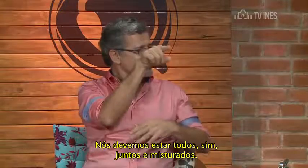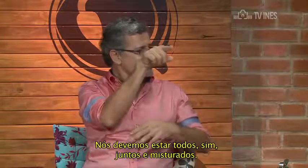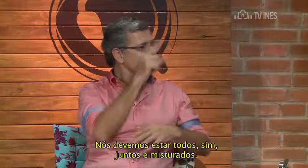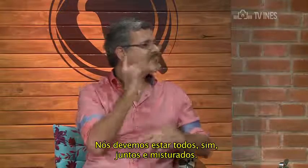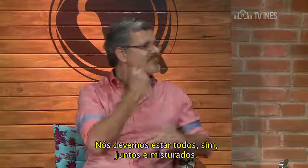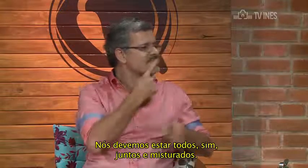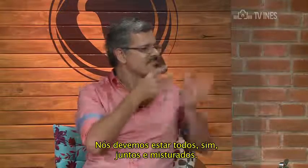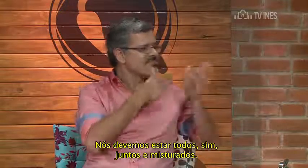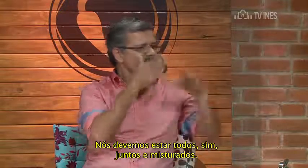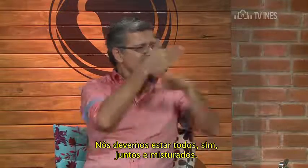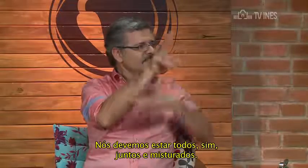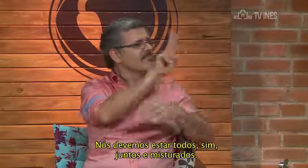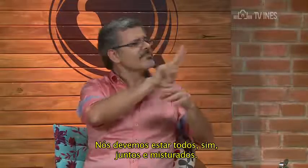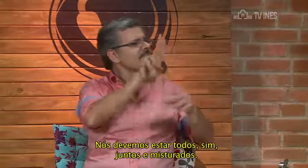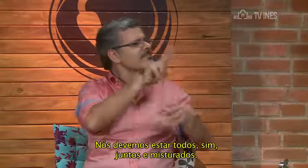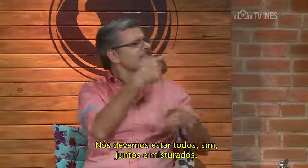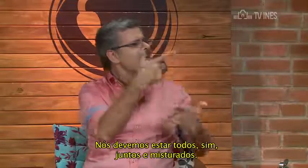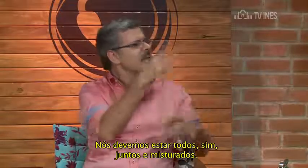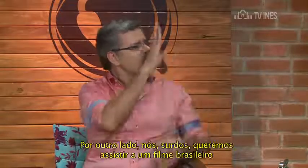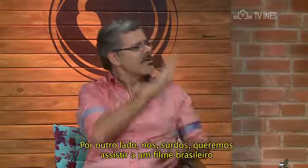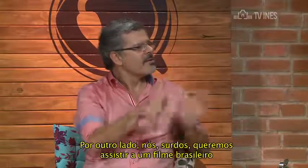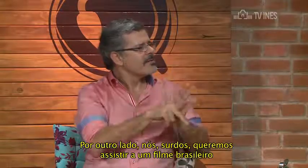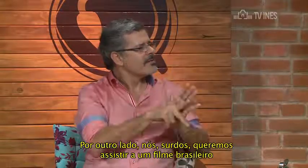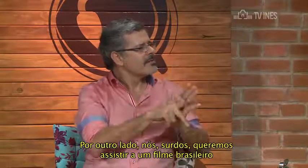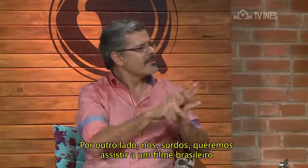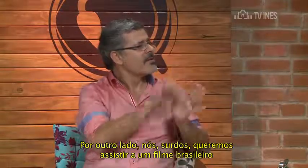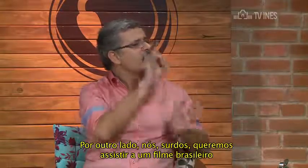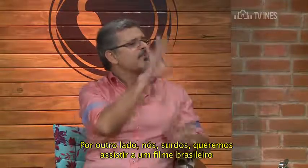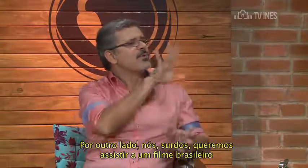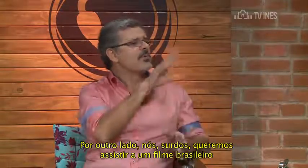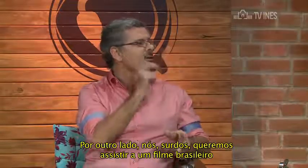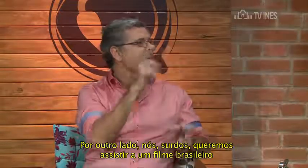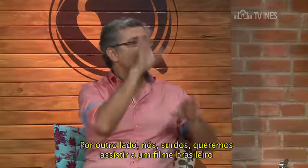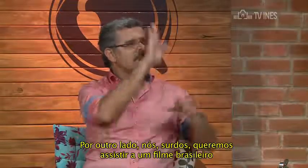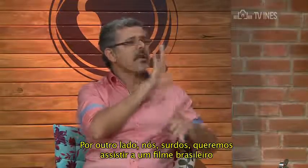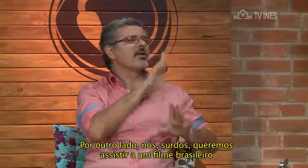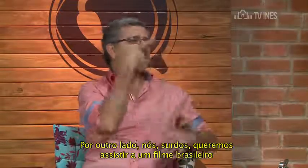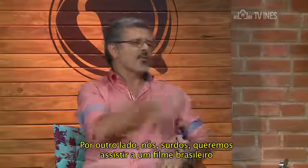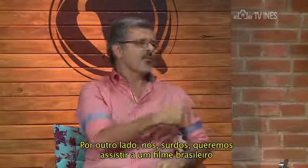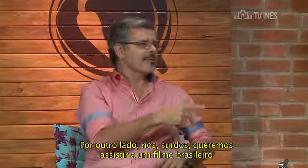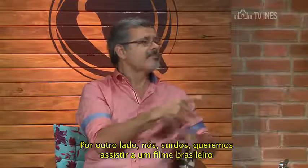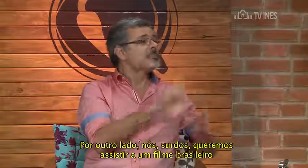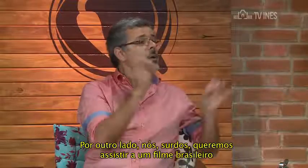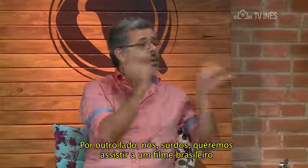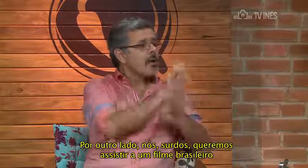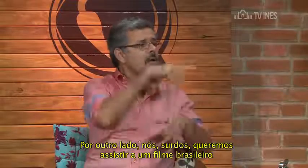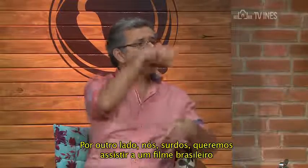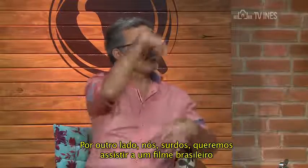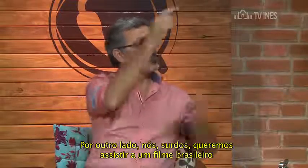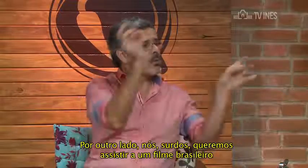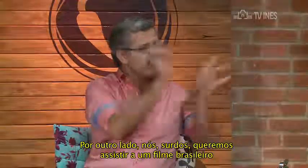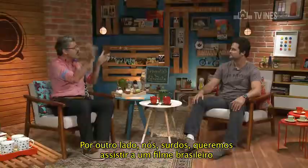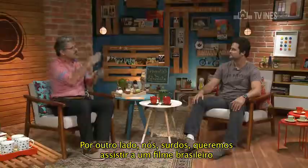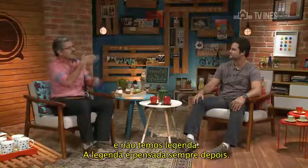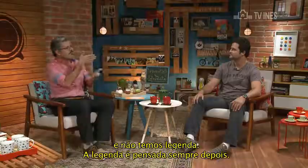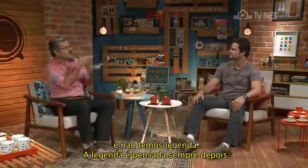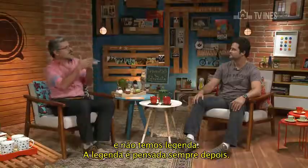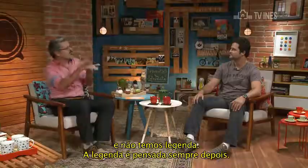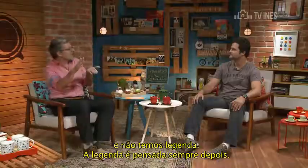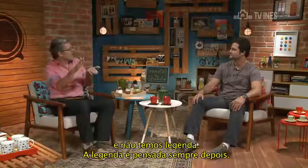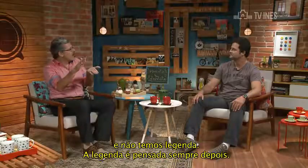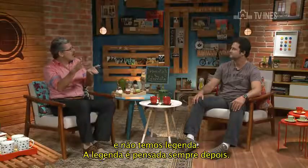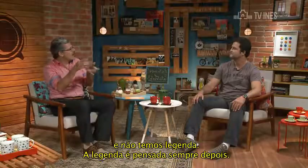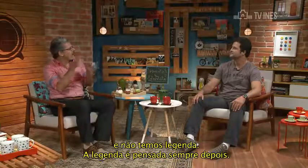sim, juntos e misturados. Por outro lado, nós, surdos, queremos assistir a um filme brasileiro e não